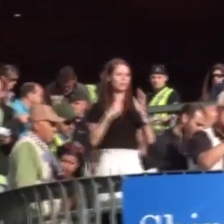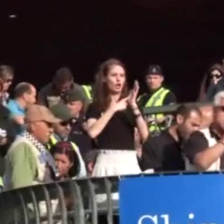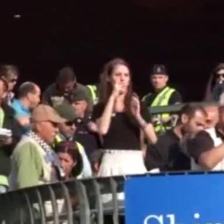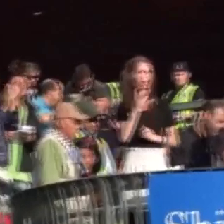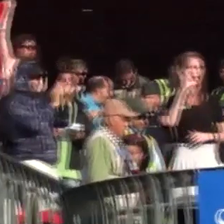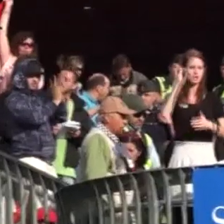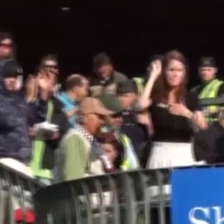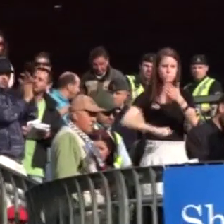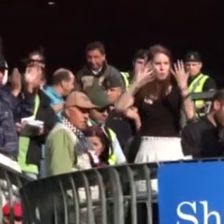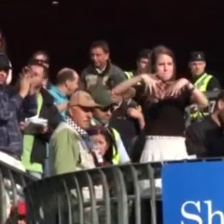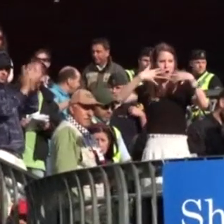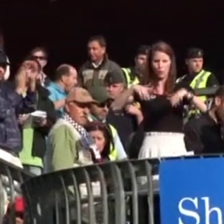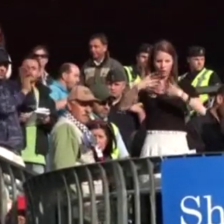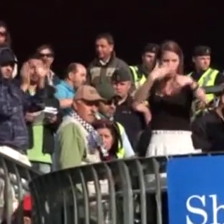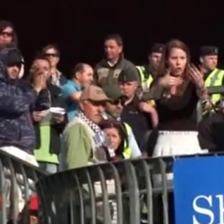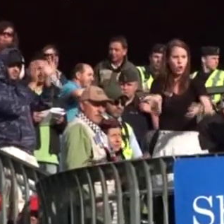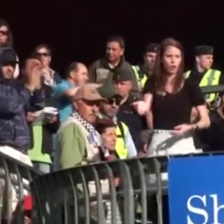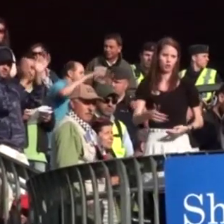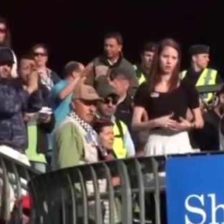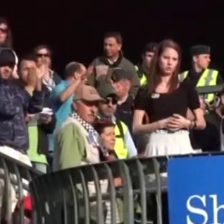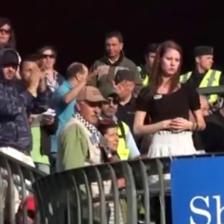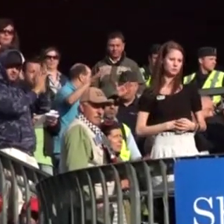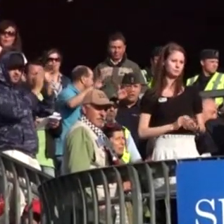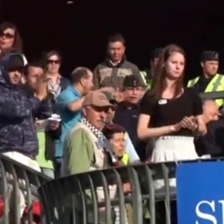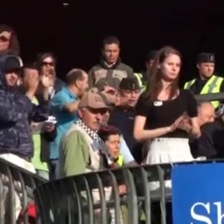laglös mordmaskin.